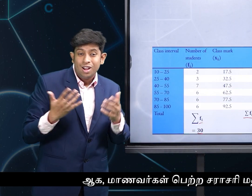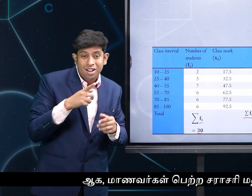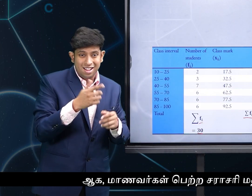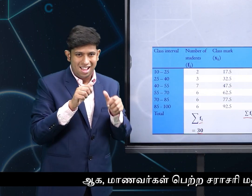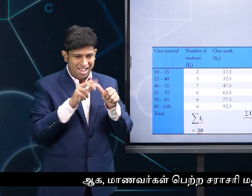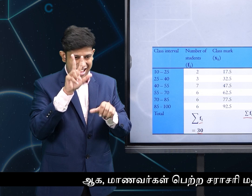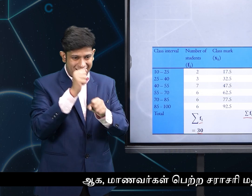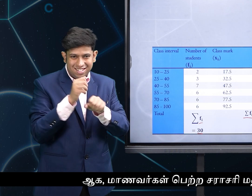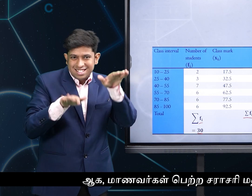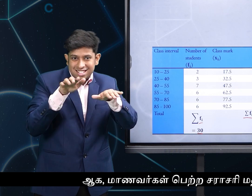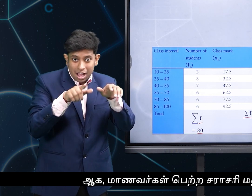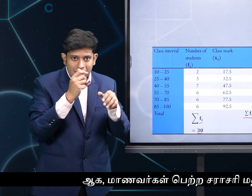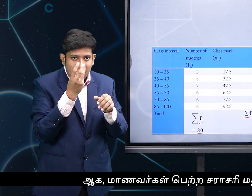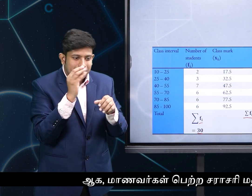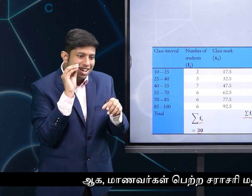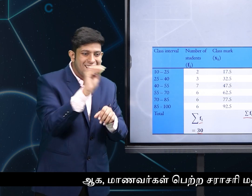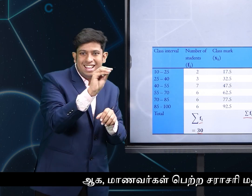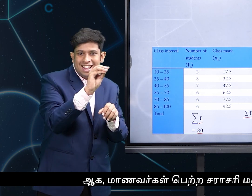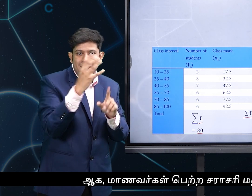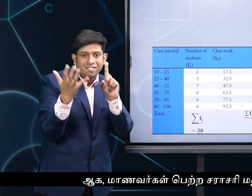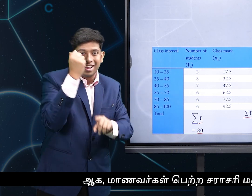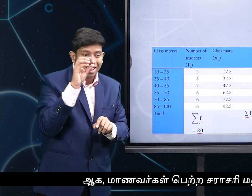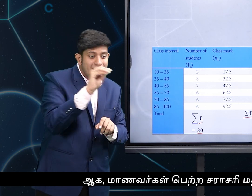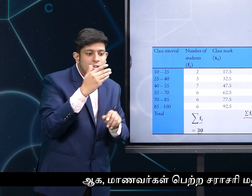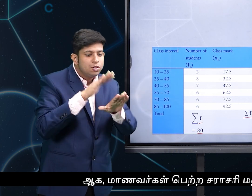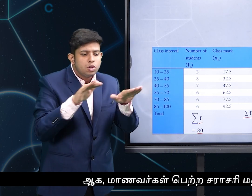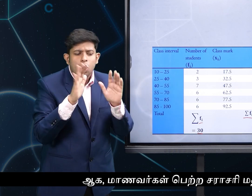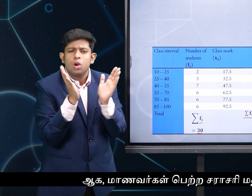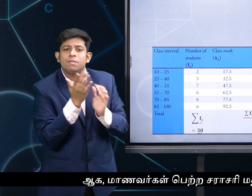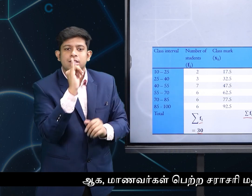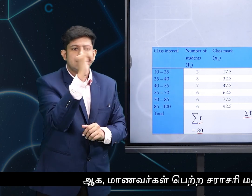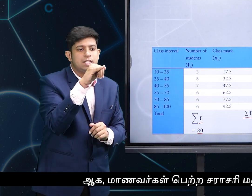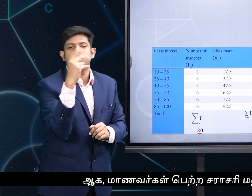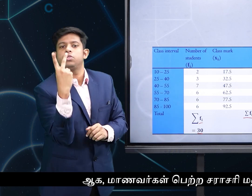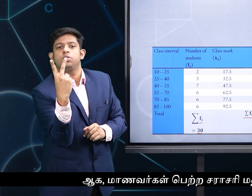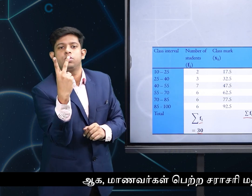ஆக மாணவர்கள் பெற்ற சராசரி மதிப்பெண்கள் 62 ஆகும்.